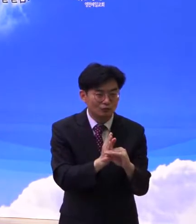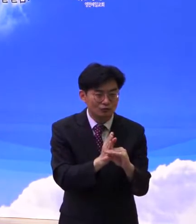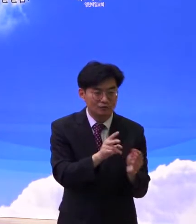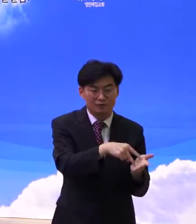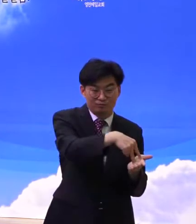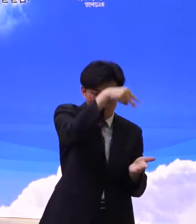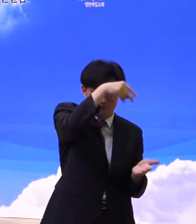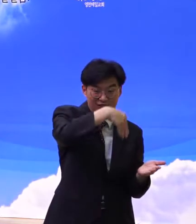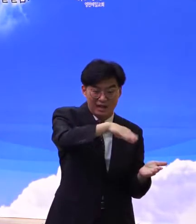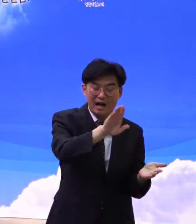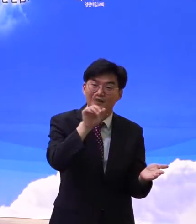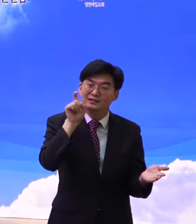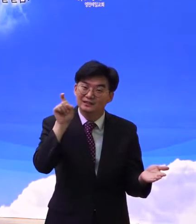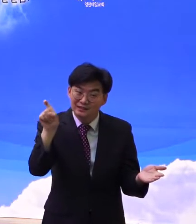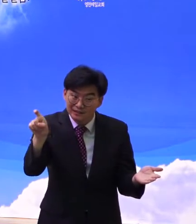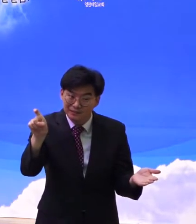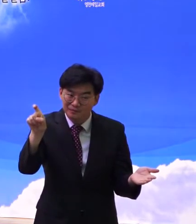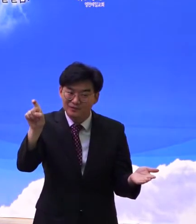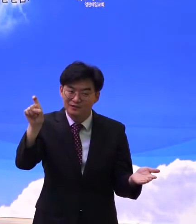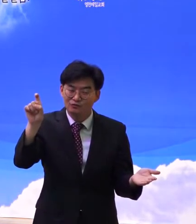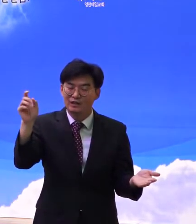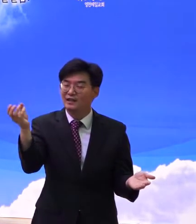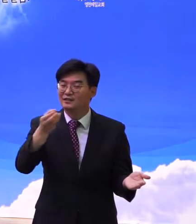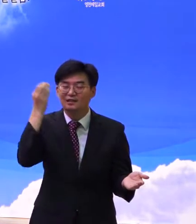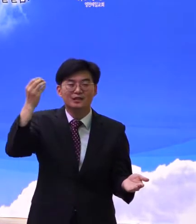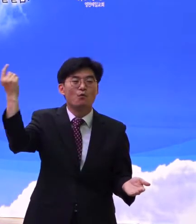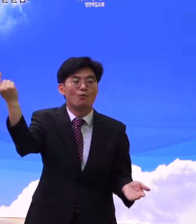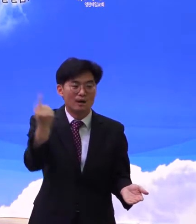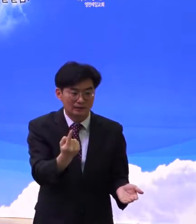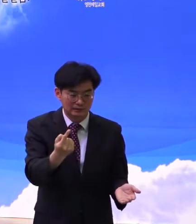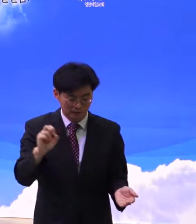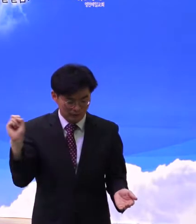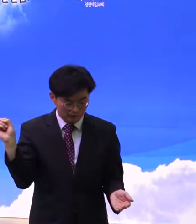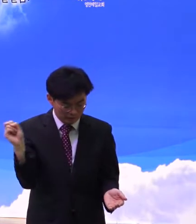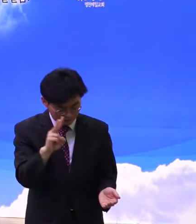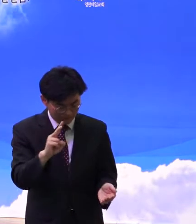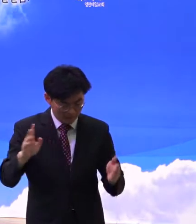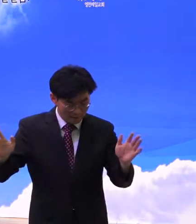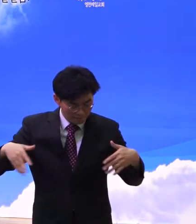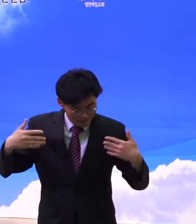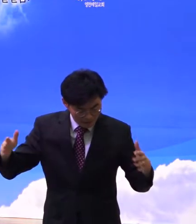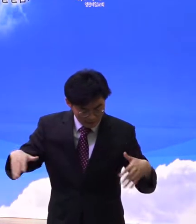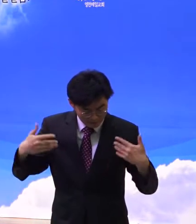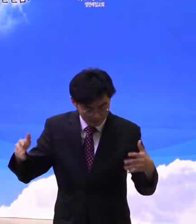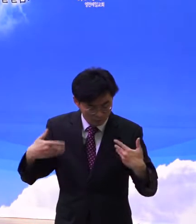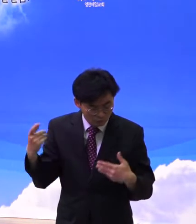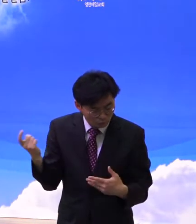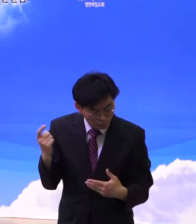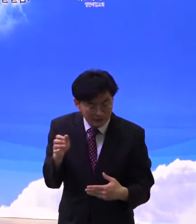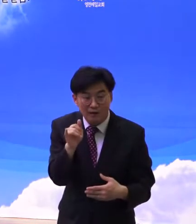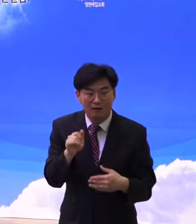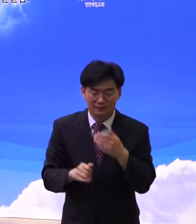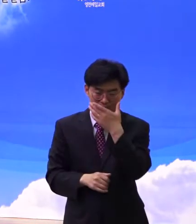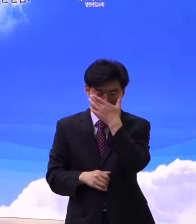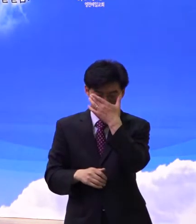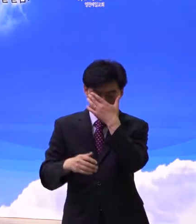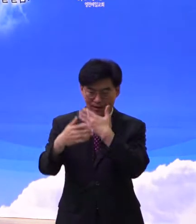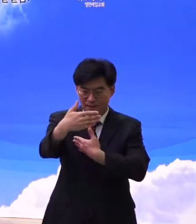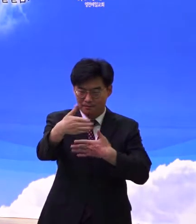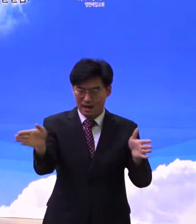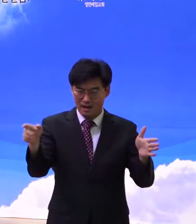날에 호련히 하늘로부터 급하고 강한 바람 같은 소리가 그들이 모여있던 온 방